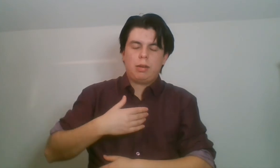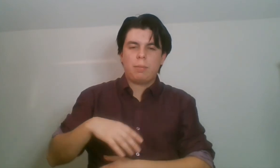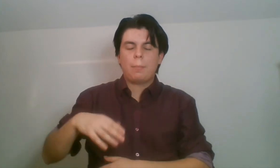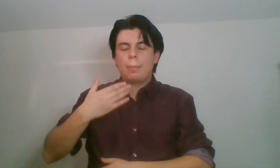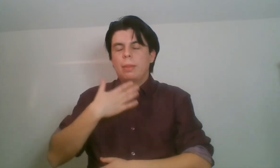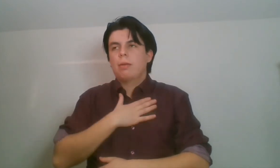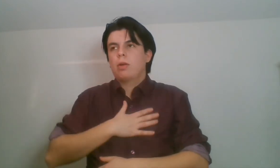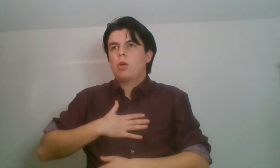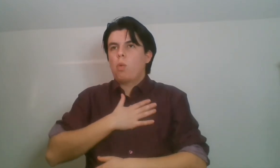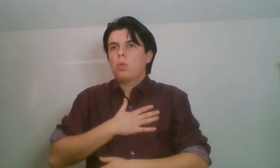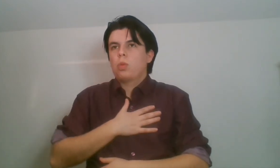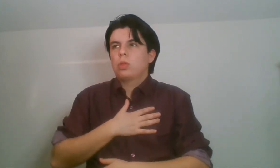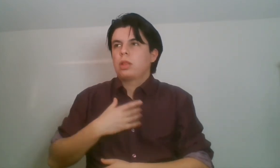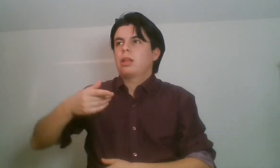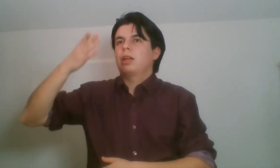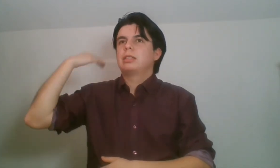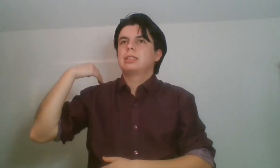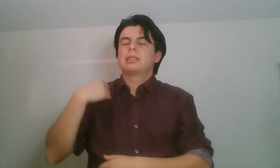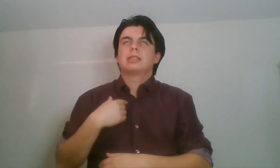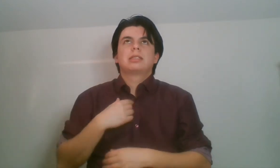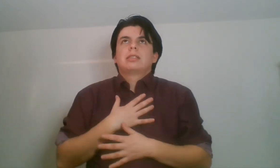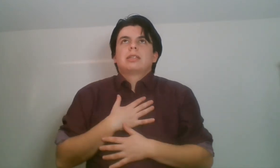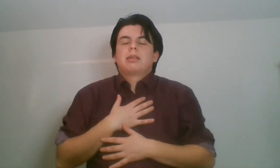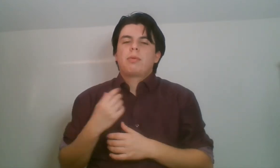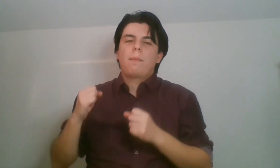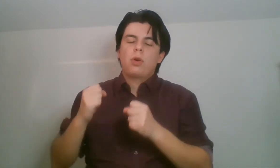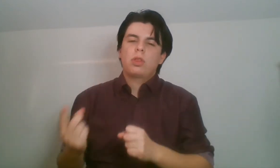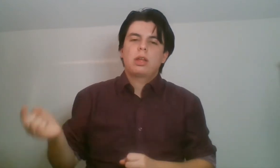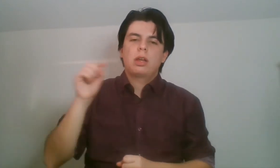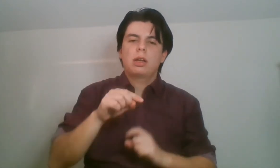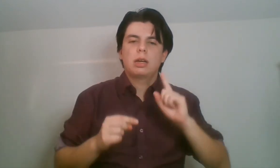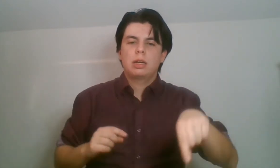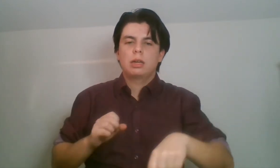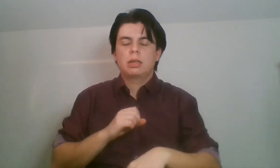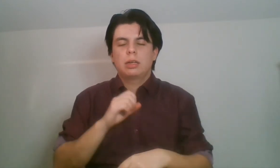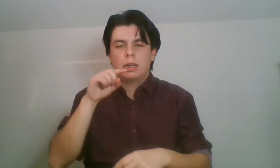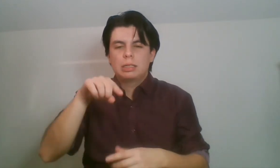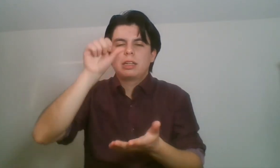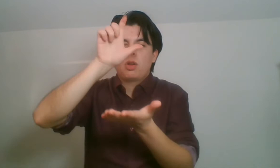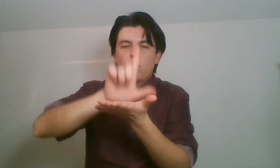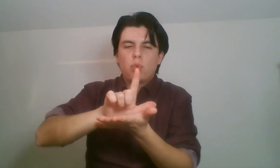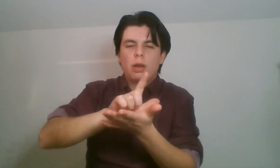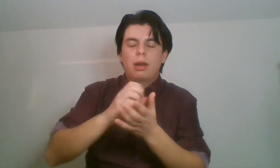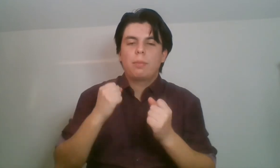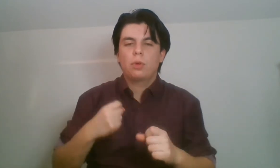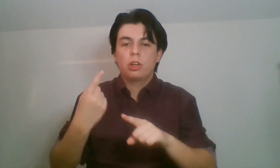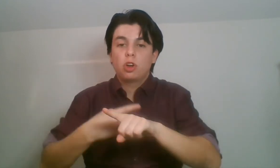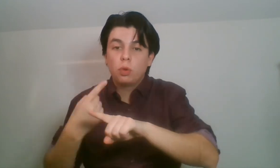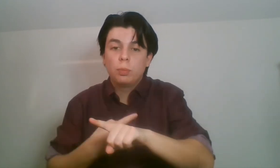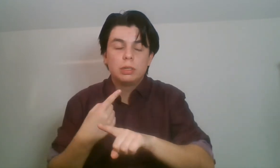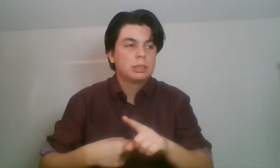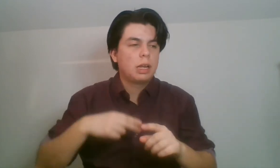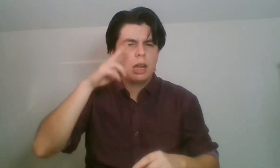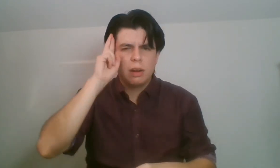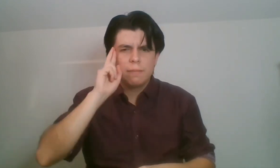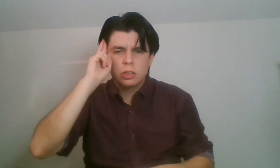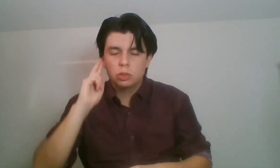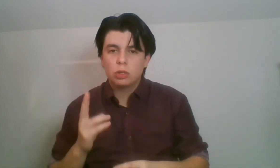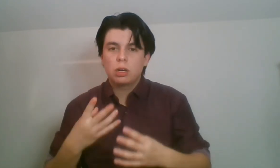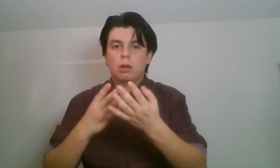chica, entonces creo que me habría encantado vivir en esa época, en este lugar, me habría encantado tener ese espacio para poder ir